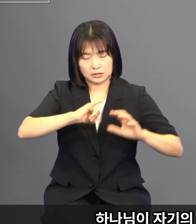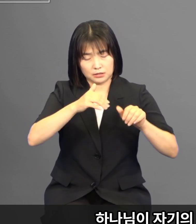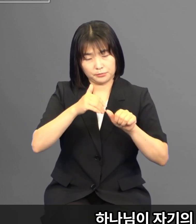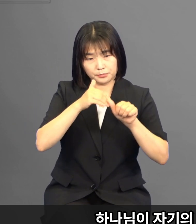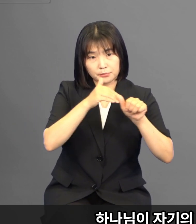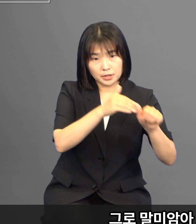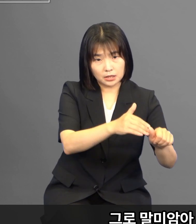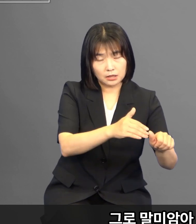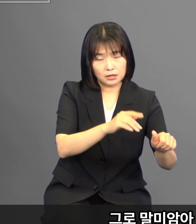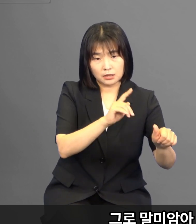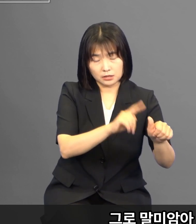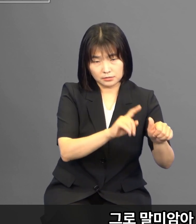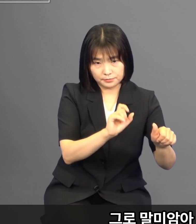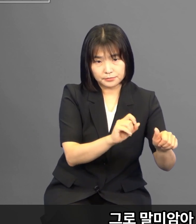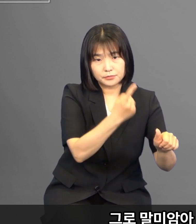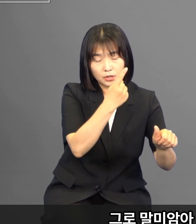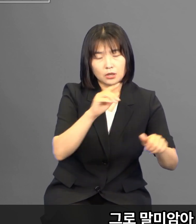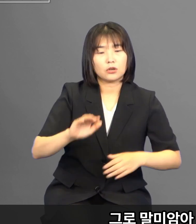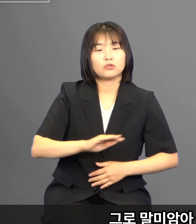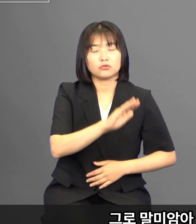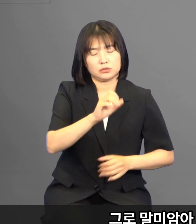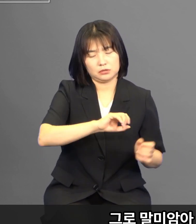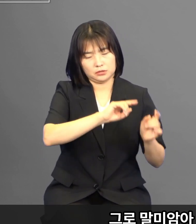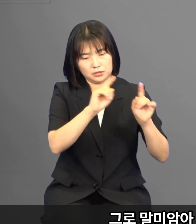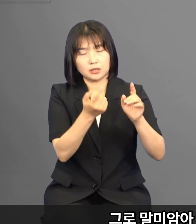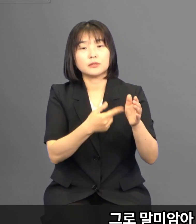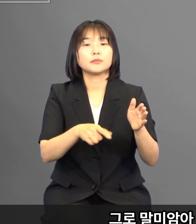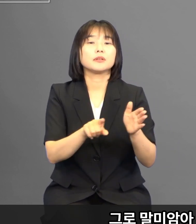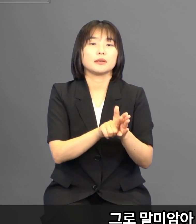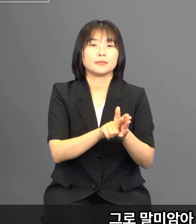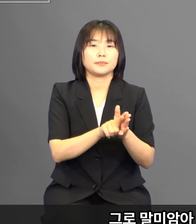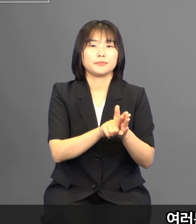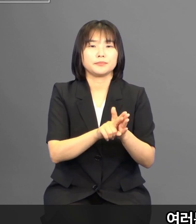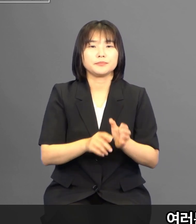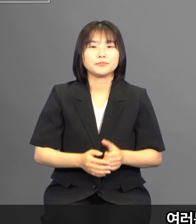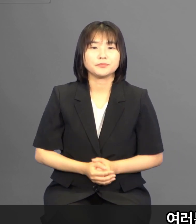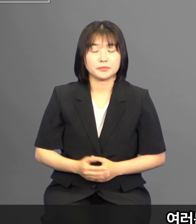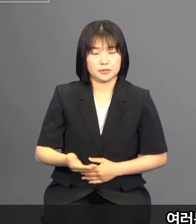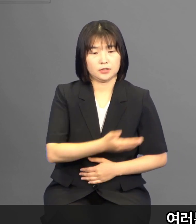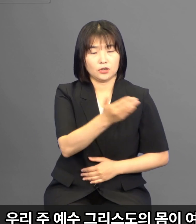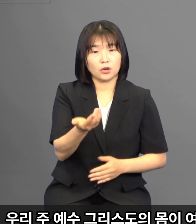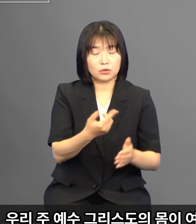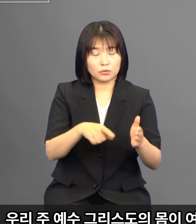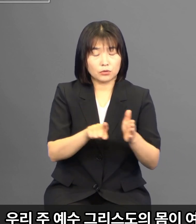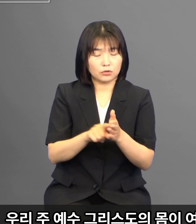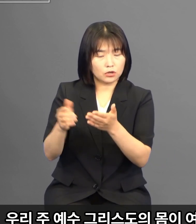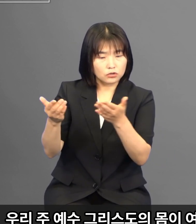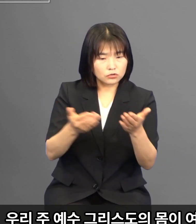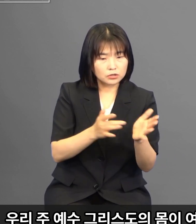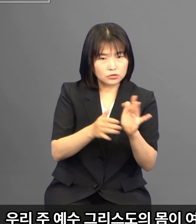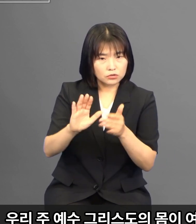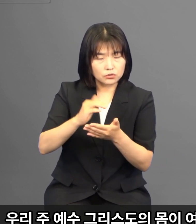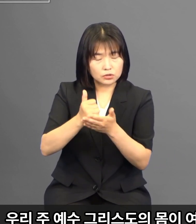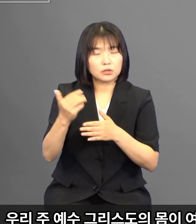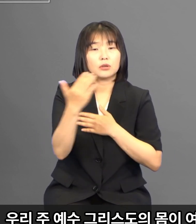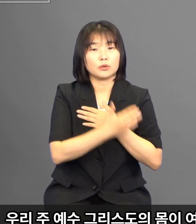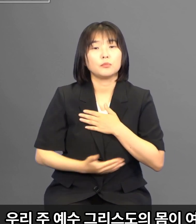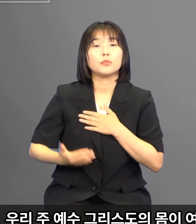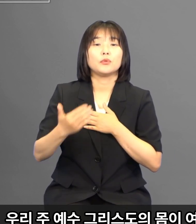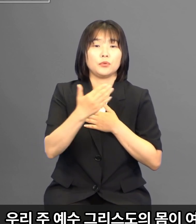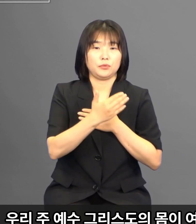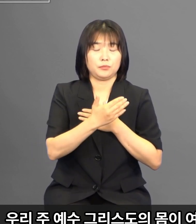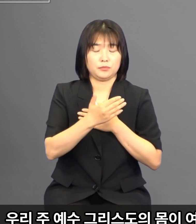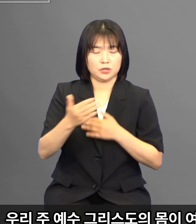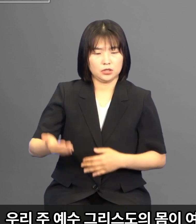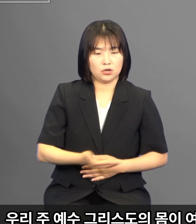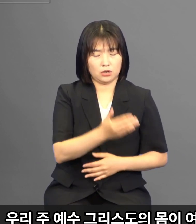보내심은 그로 말미암아 우리를 살리려 하심이라. 여러분을 위해 주신 우리 주 예수 그리스도의 몸이